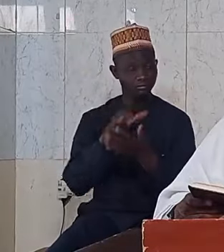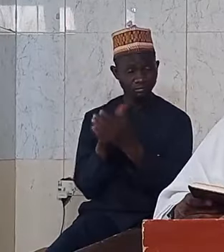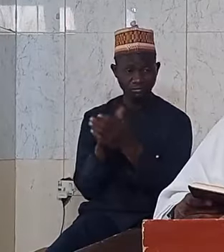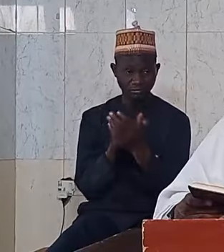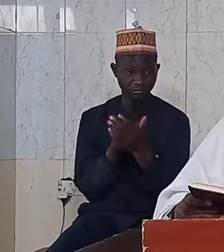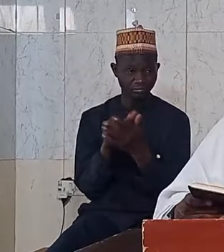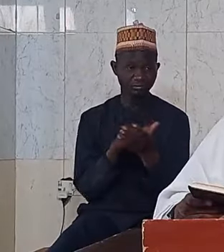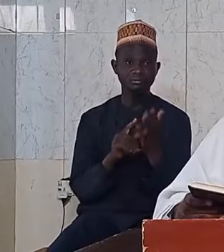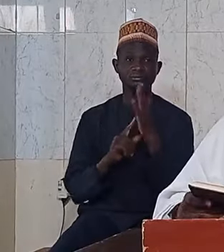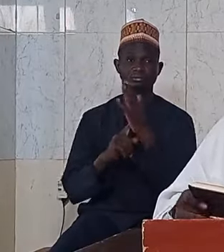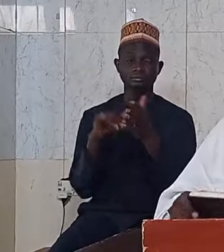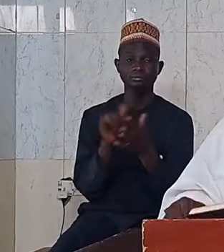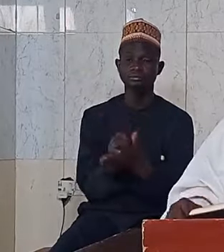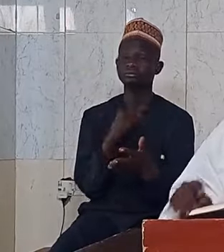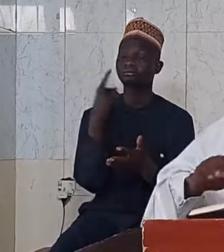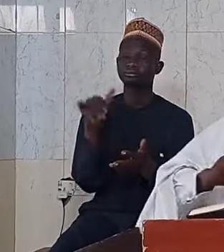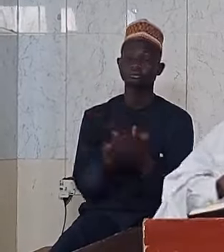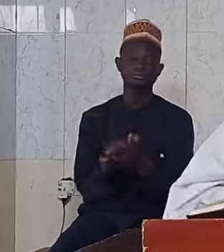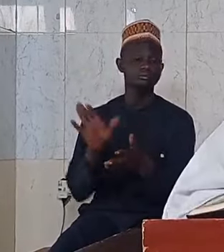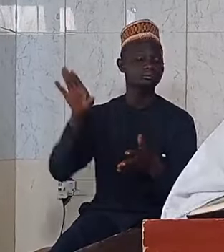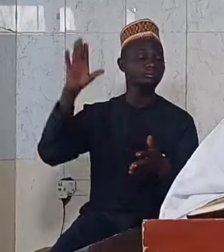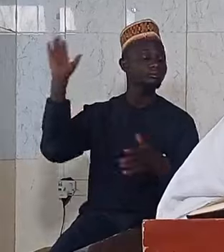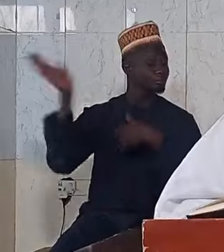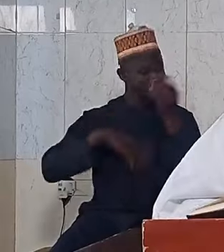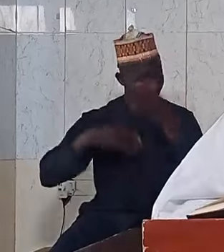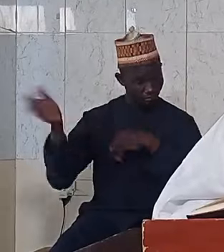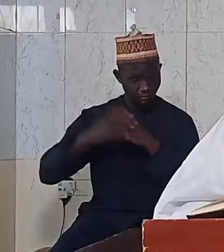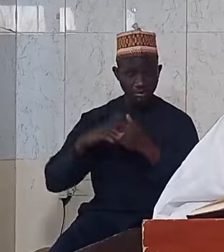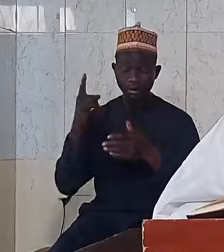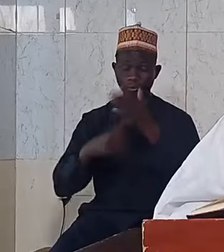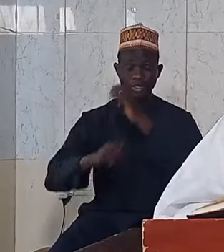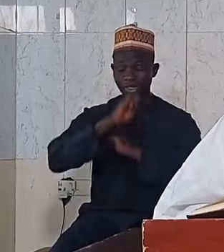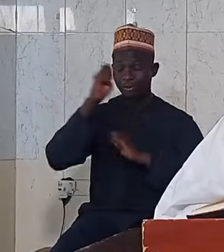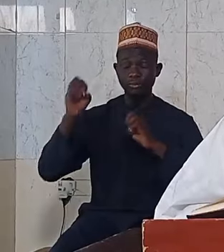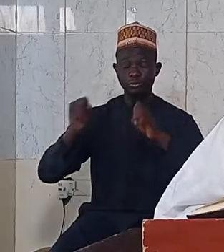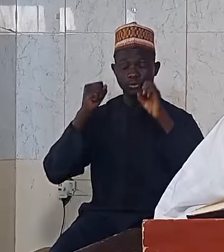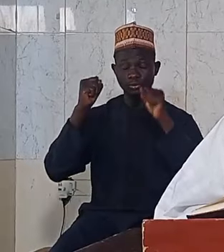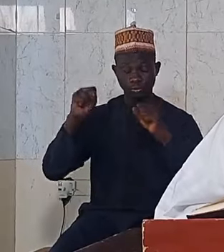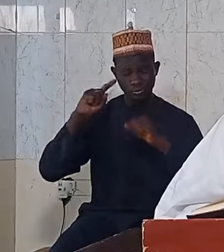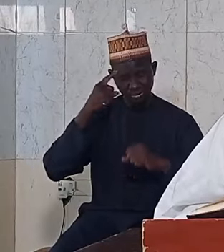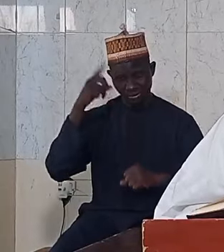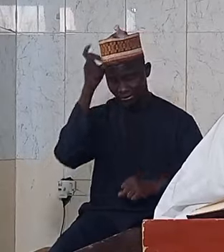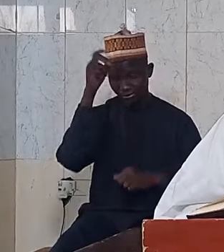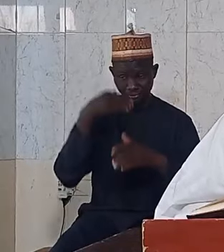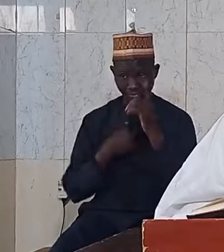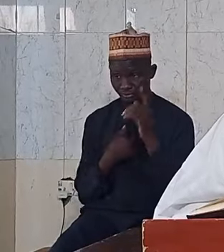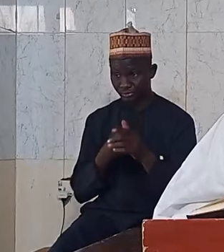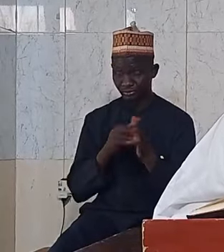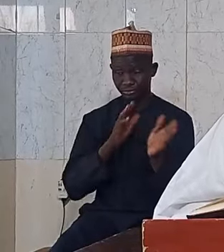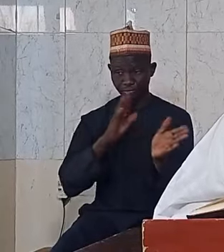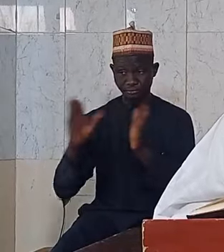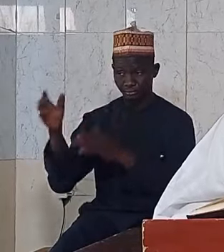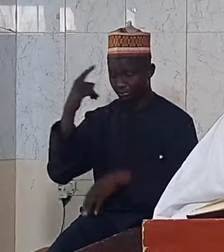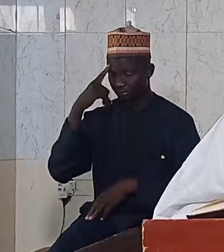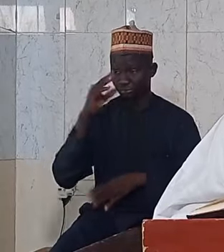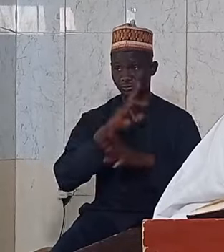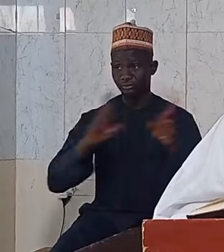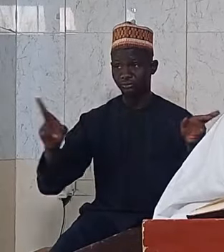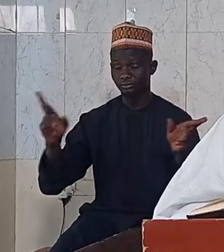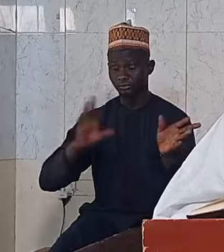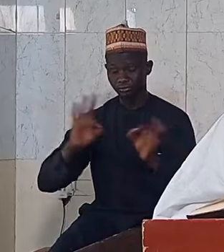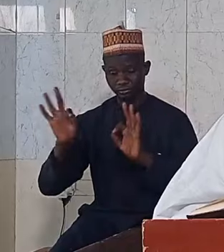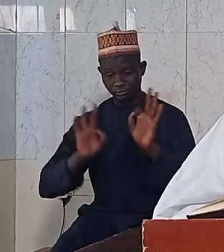wannan yana nuna maka cewa duk inda duk irin karfin da kai kake gani shaydan yana da shi na iya plan da kintsa